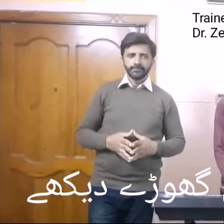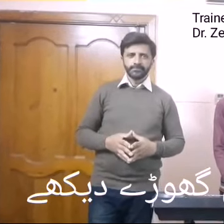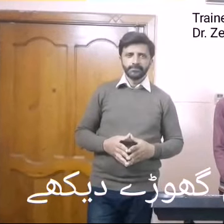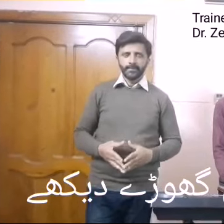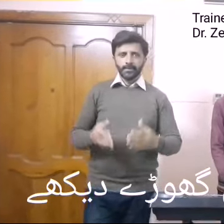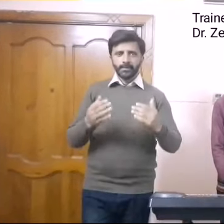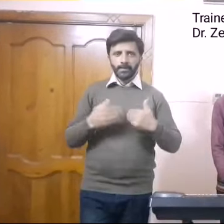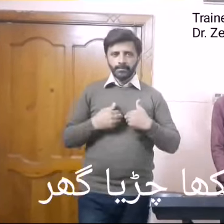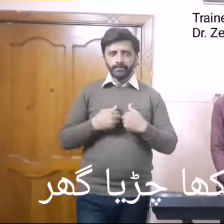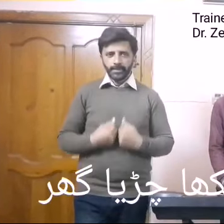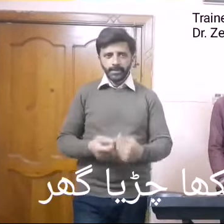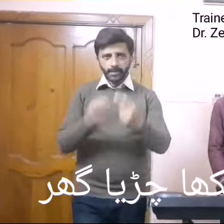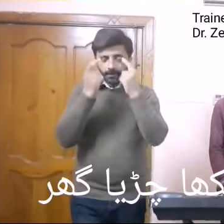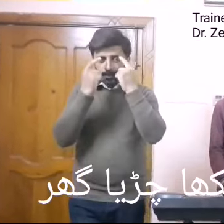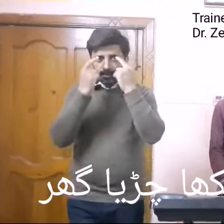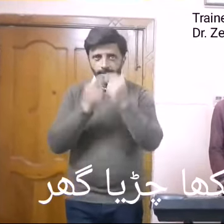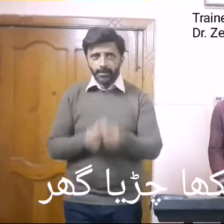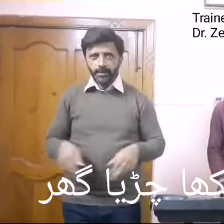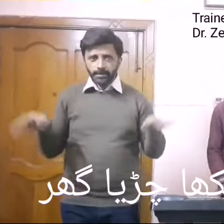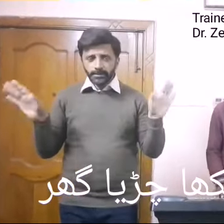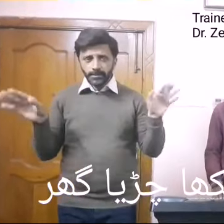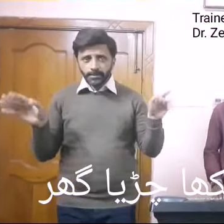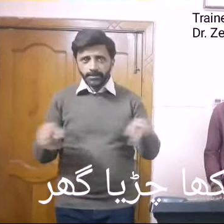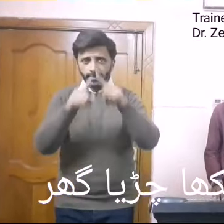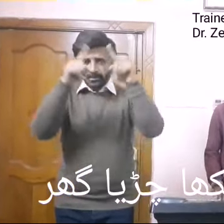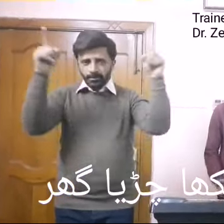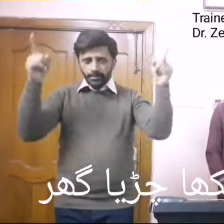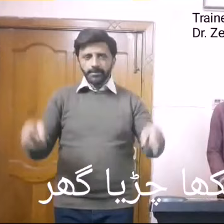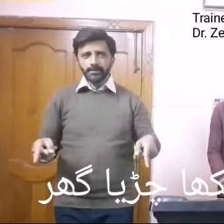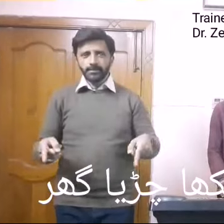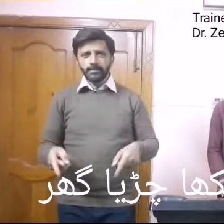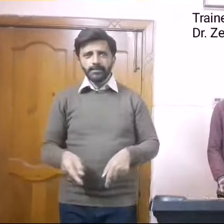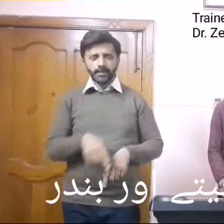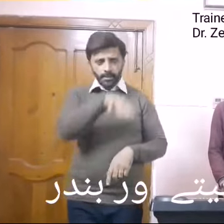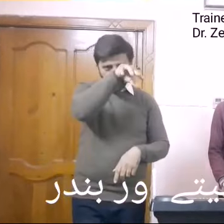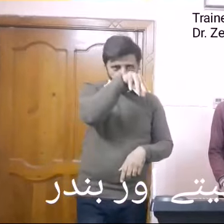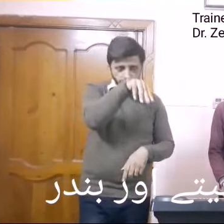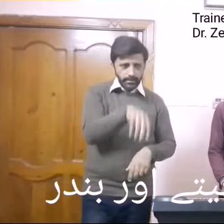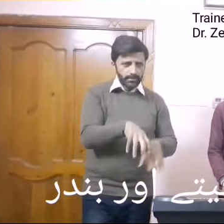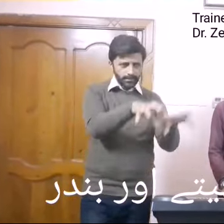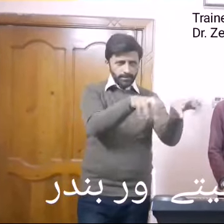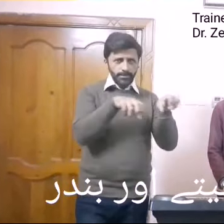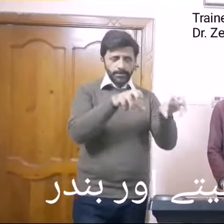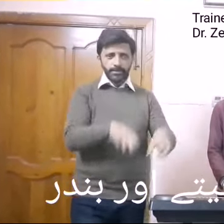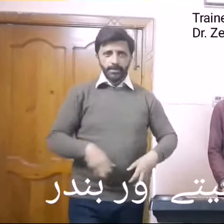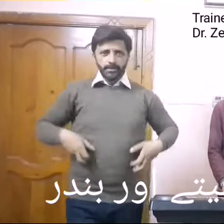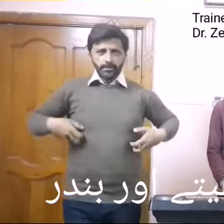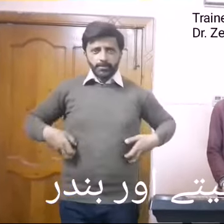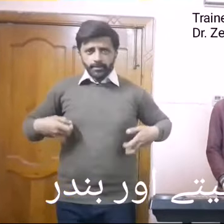हम देले का जिडिया करे आती जी ते और